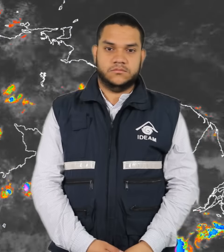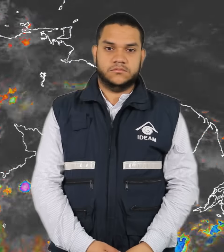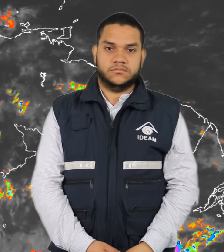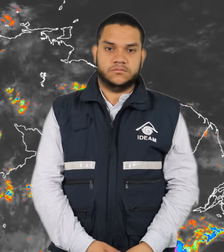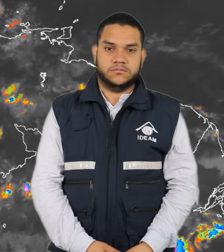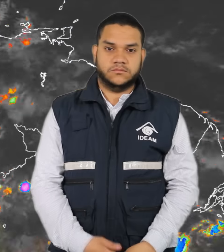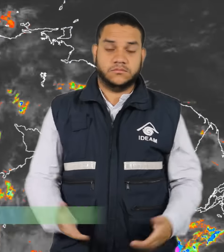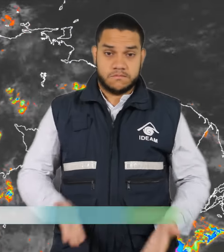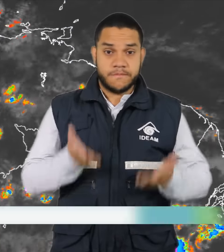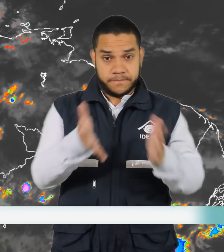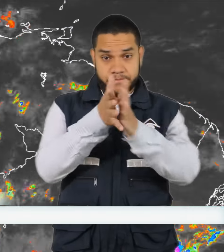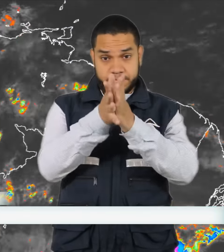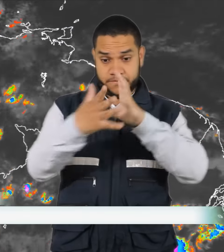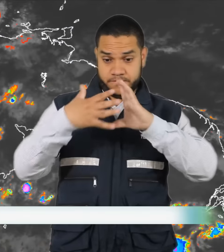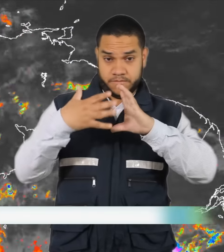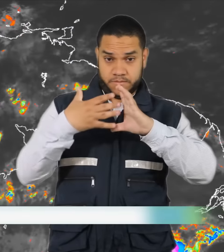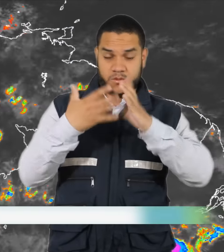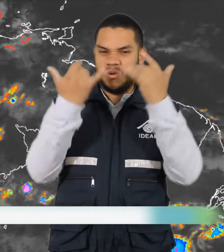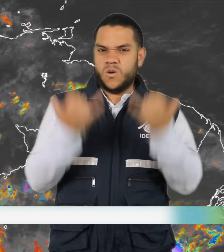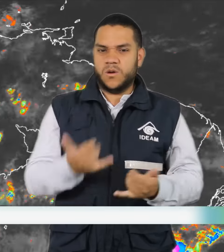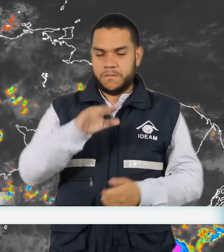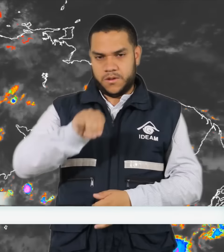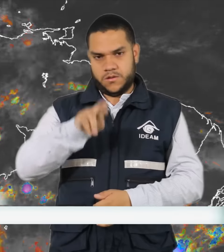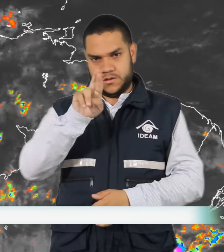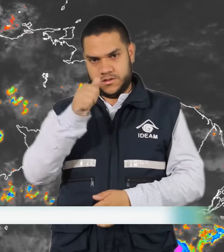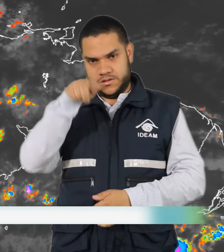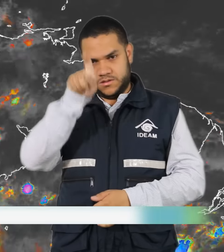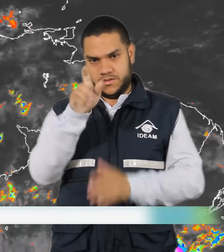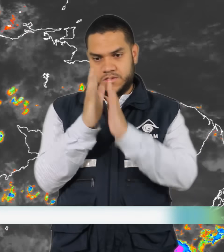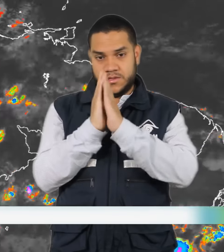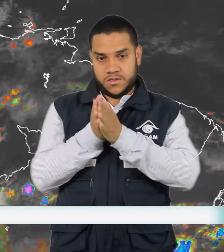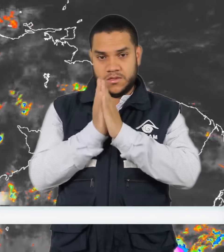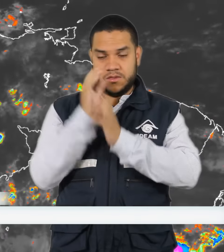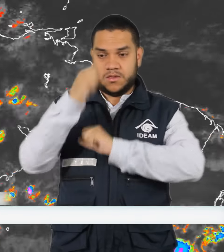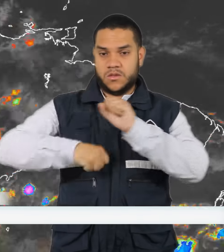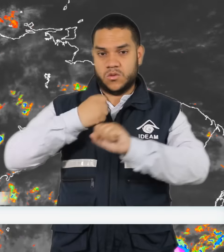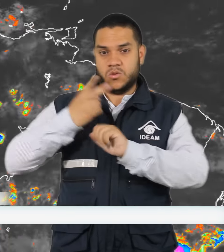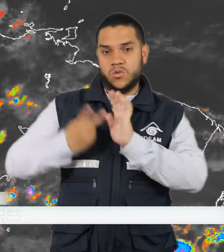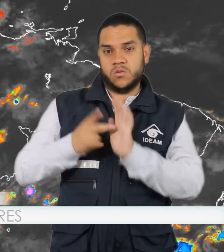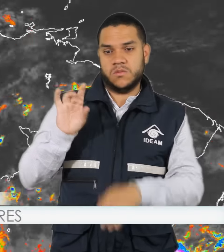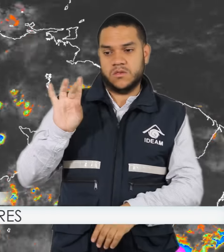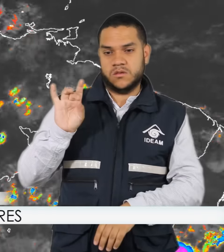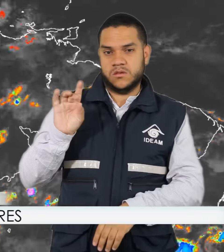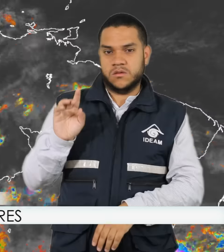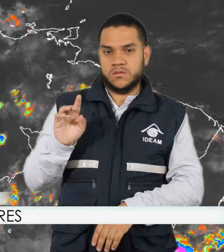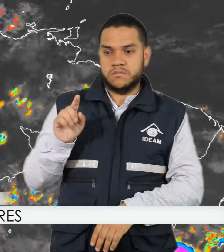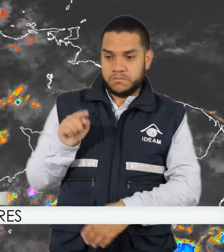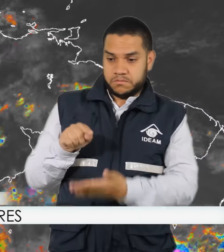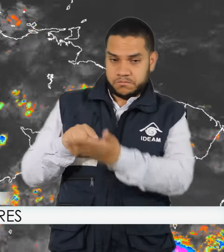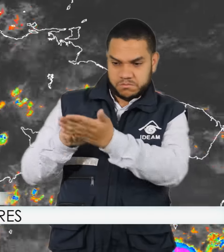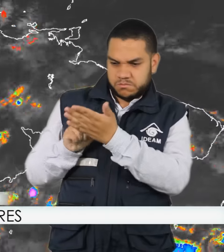Bienvenidos al pronóstico virtual para el día de hoy, miércoles 16 de diciembre de 2015. Como lo pueden apreciar en nuestras